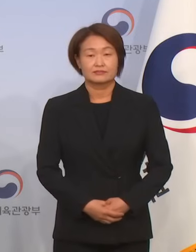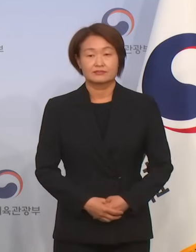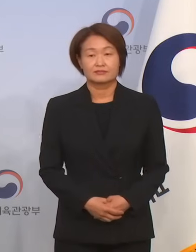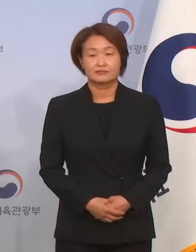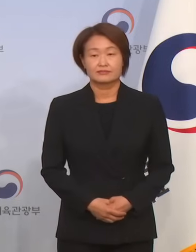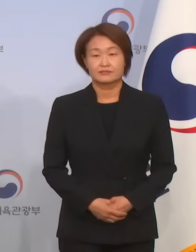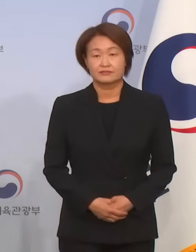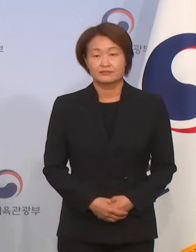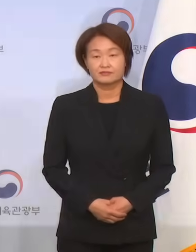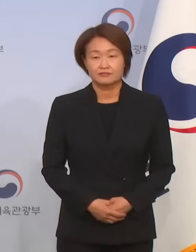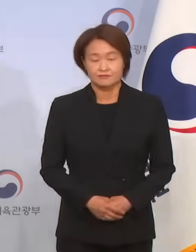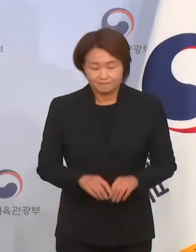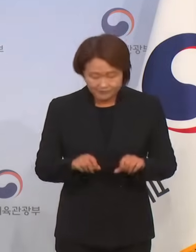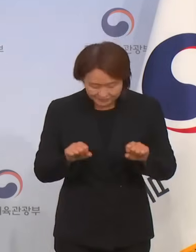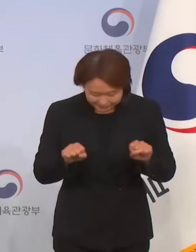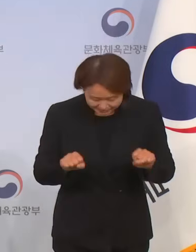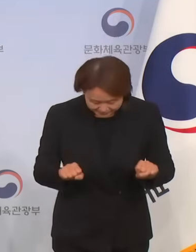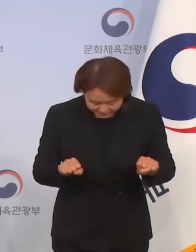하시겠습니다.